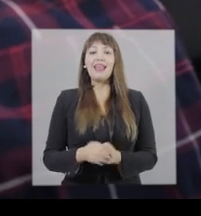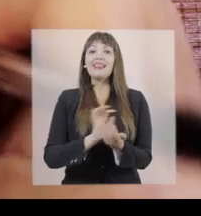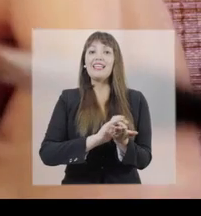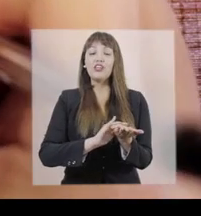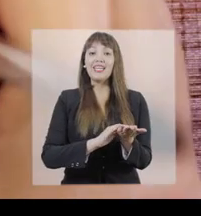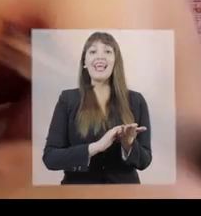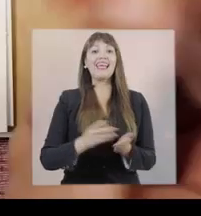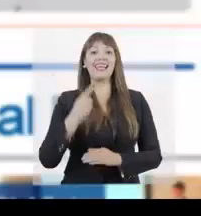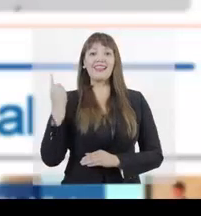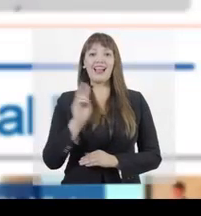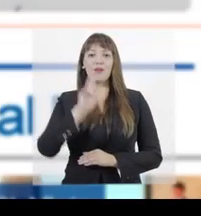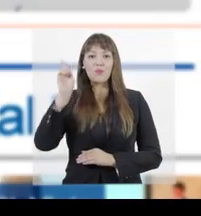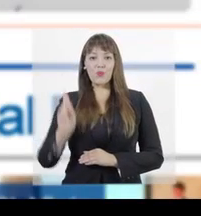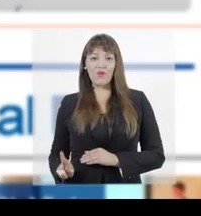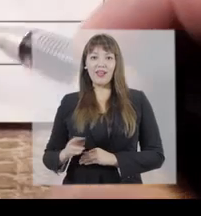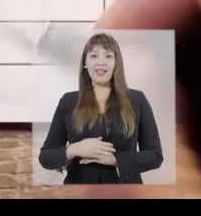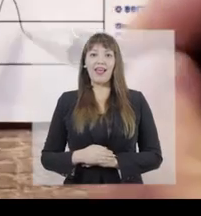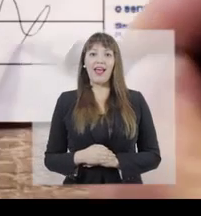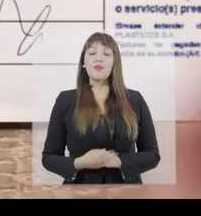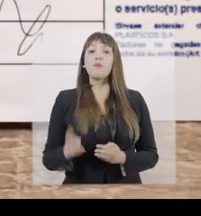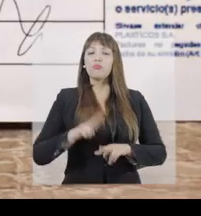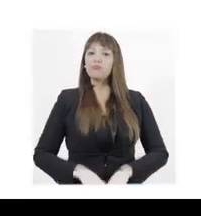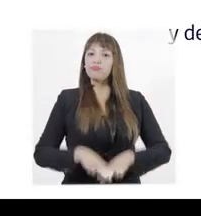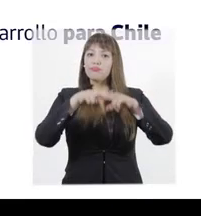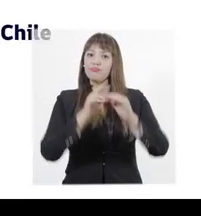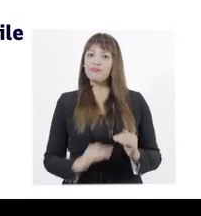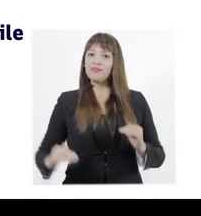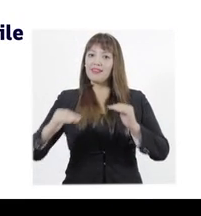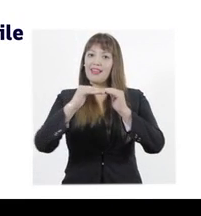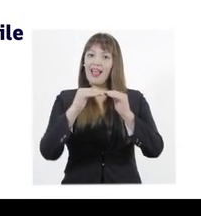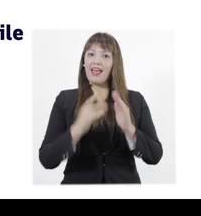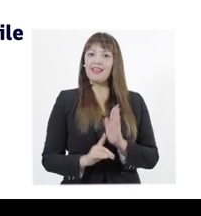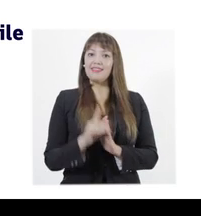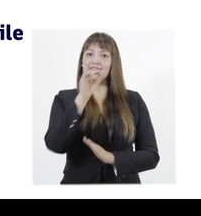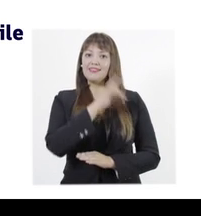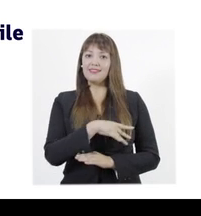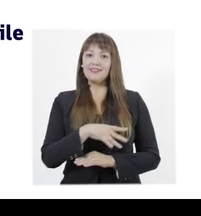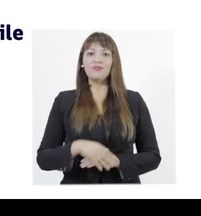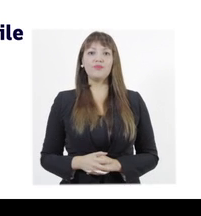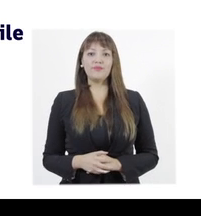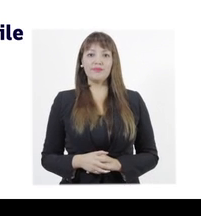Tesorería General de la República. Recaudamos equidad y desarrollo para Chile.